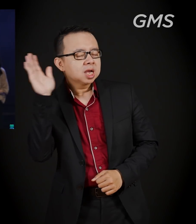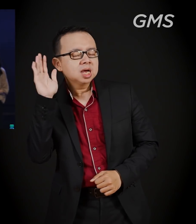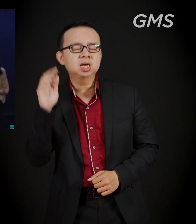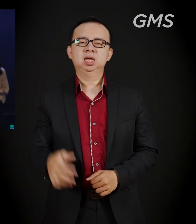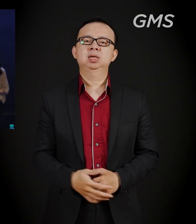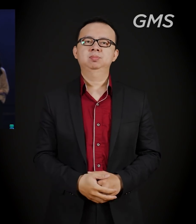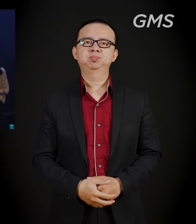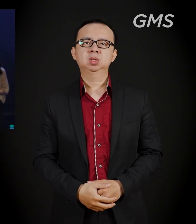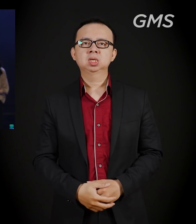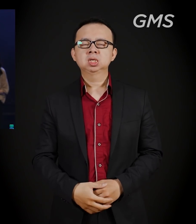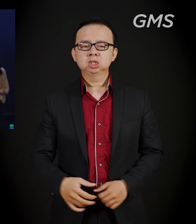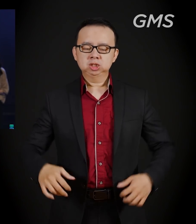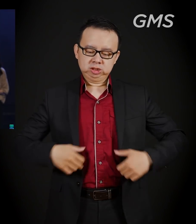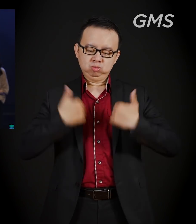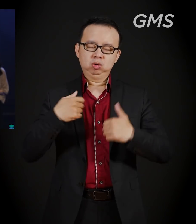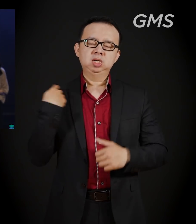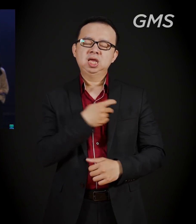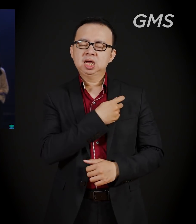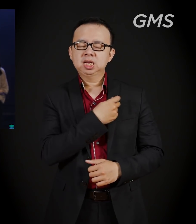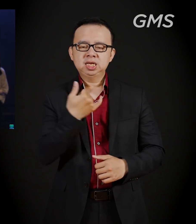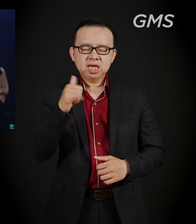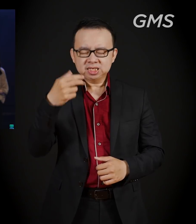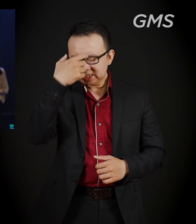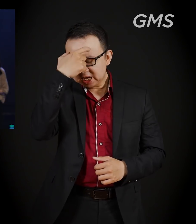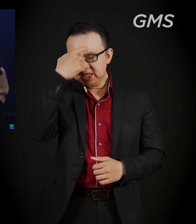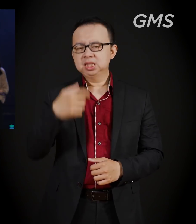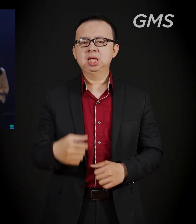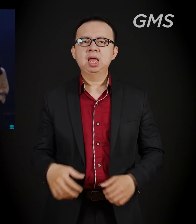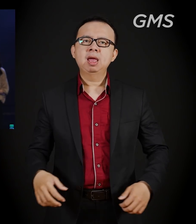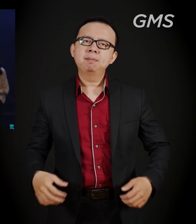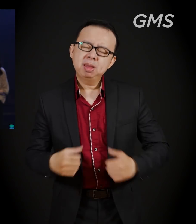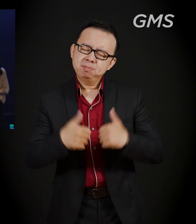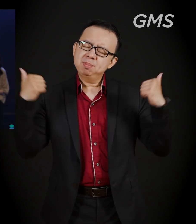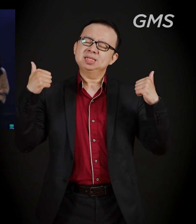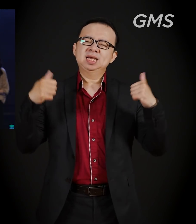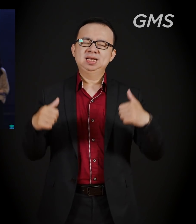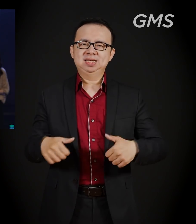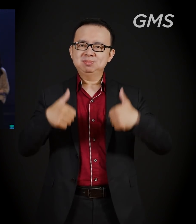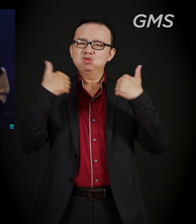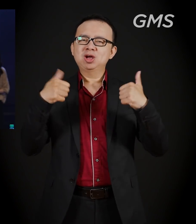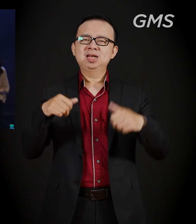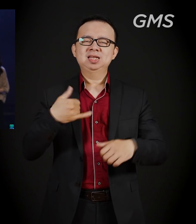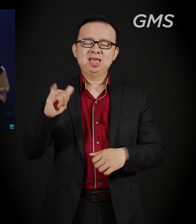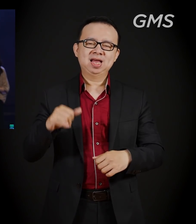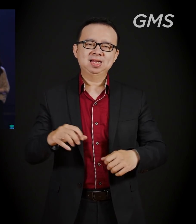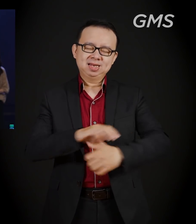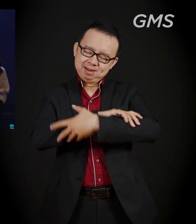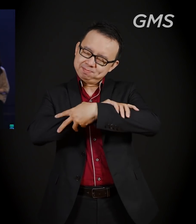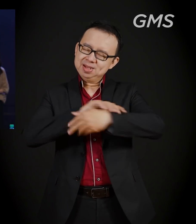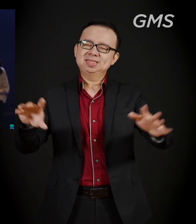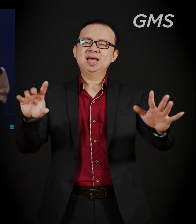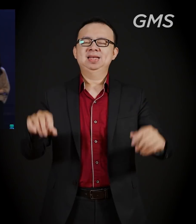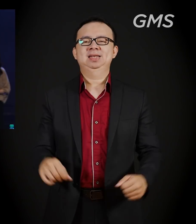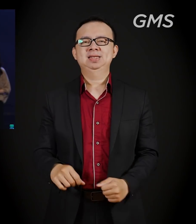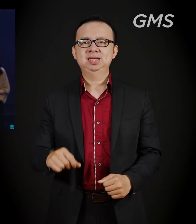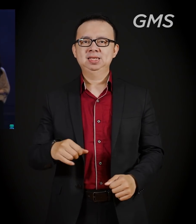Allah, kuatkan yang lemah, beri penghiburan buat yang susah, bebaskan yang terikat, lepaskan yang terbelenggu, ulurkan tangan bagi